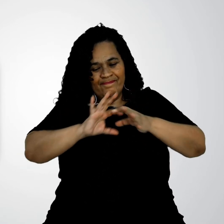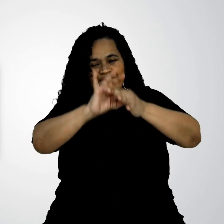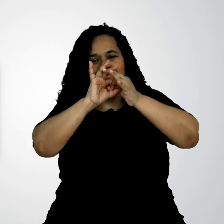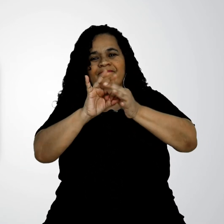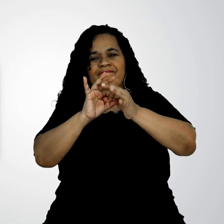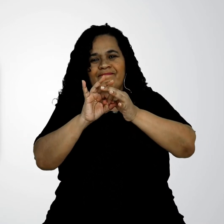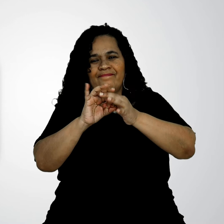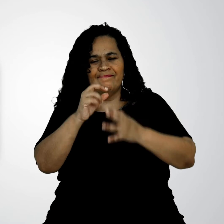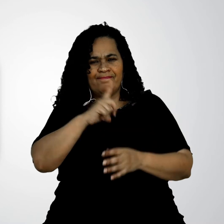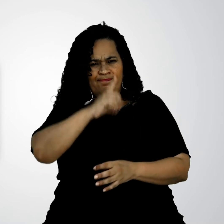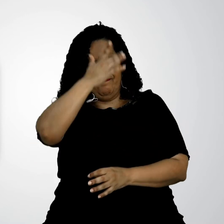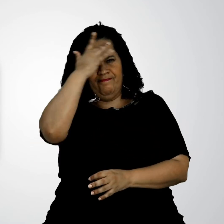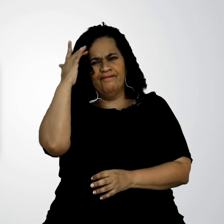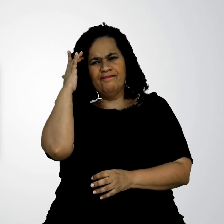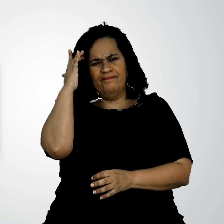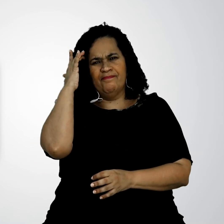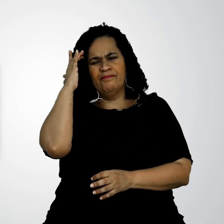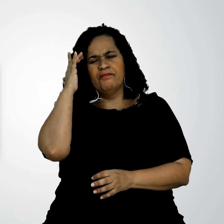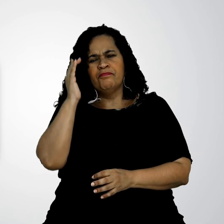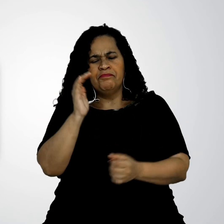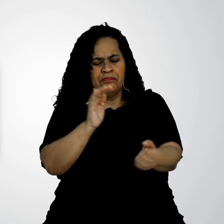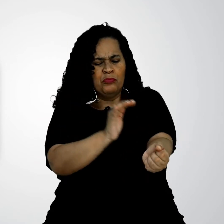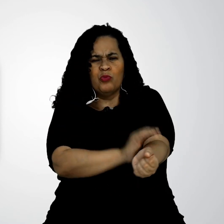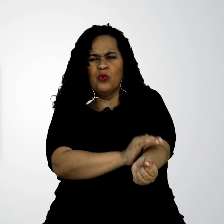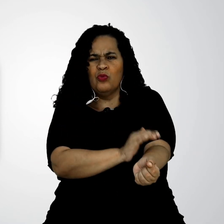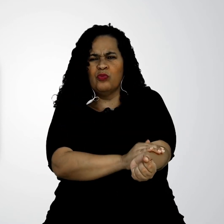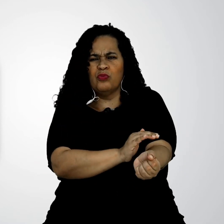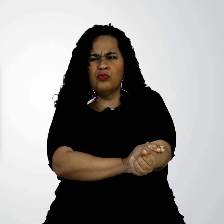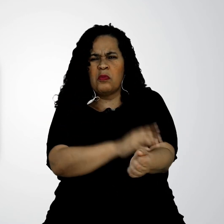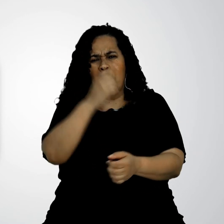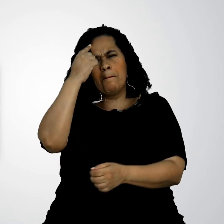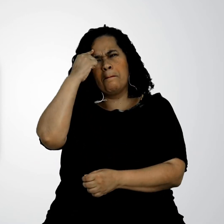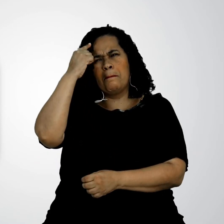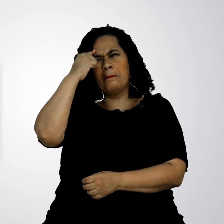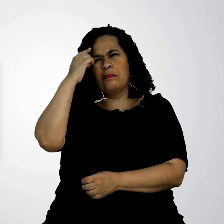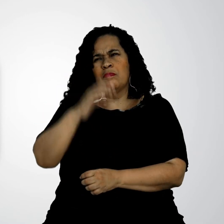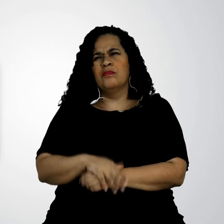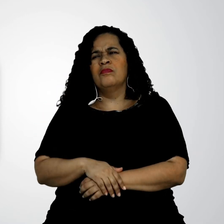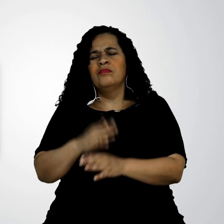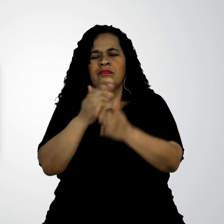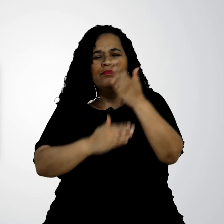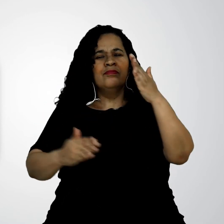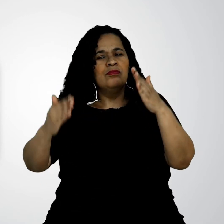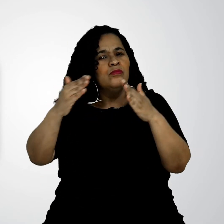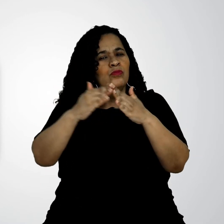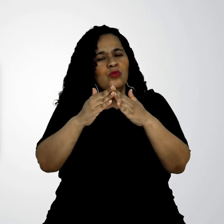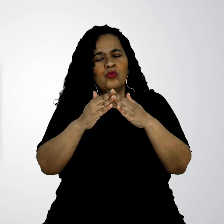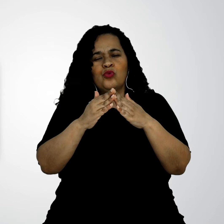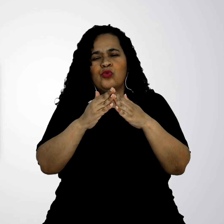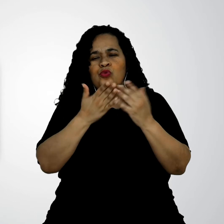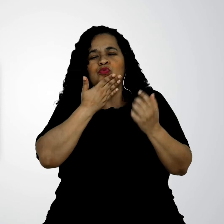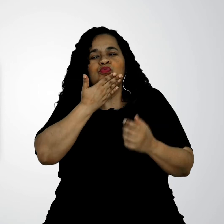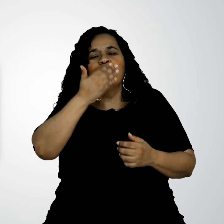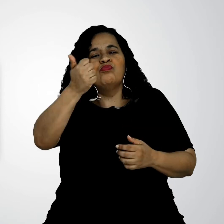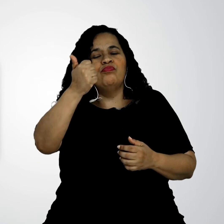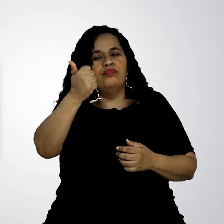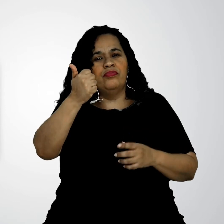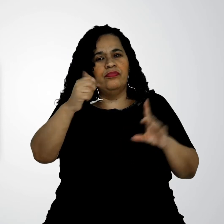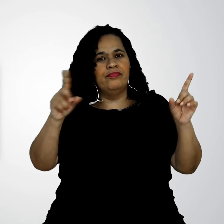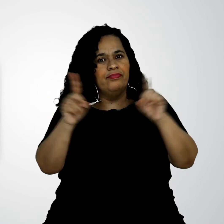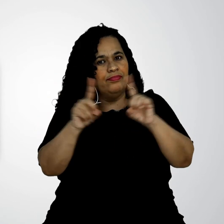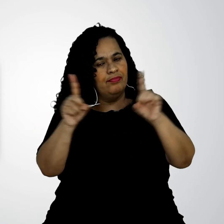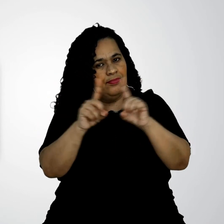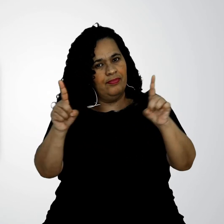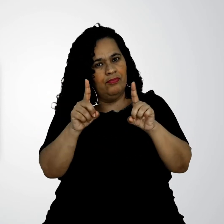Existem pessoas que vêm de outros vícios e falam, quando eu casar, toda a satisfação vai acontecer. Mentira. Você tem que aprender a lidar com os seus